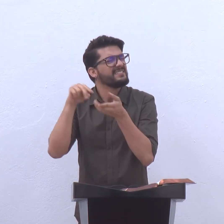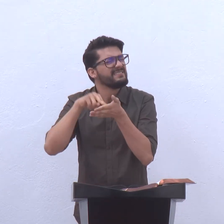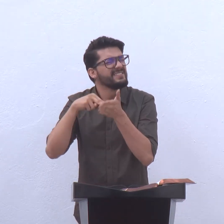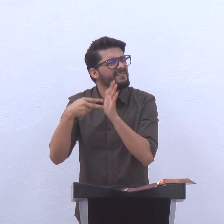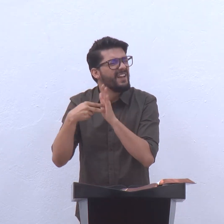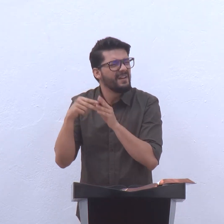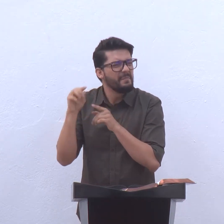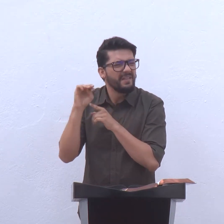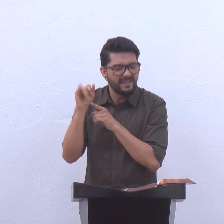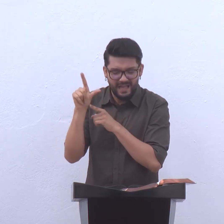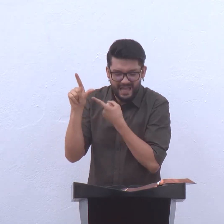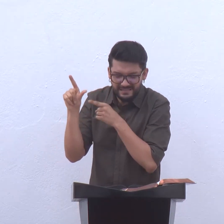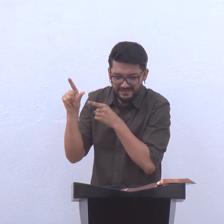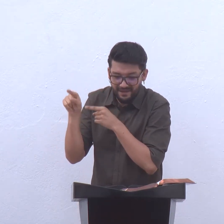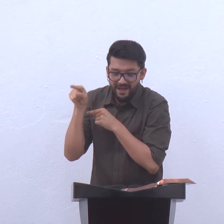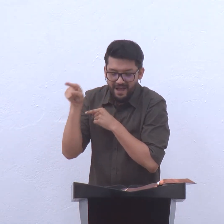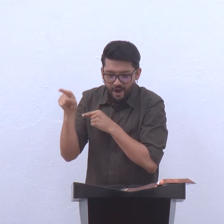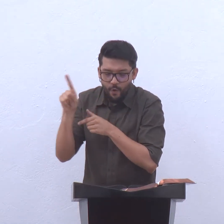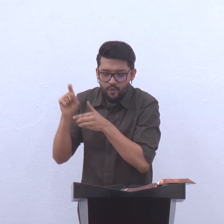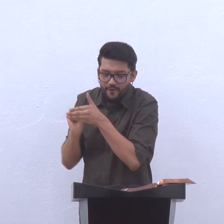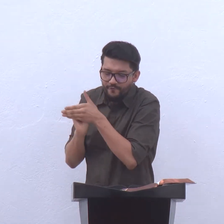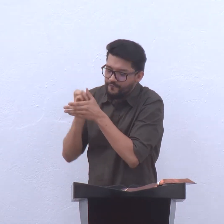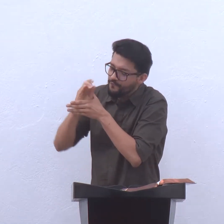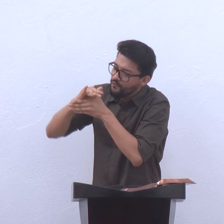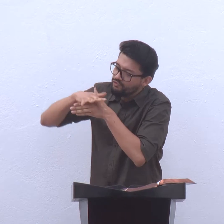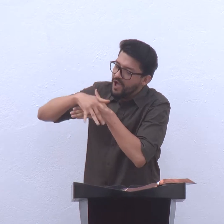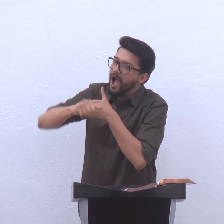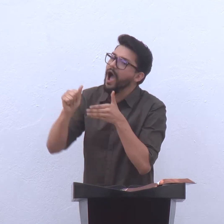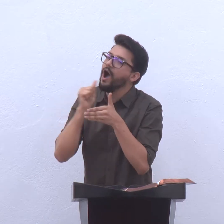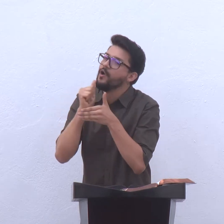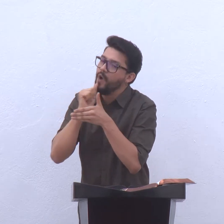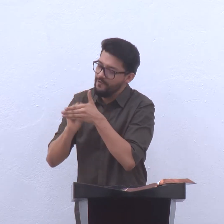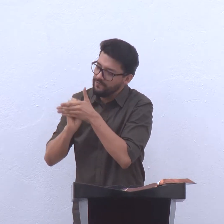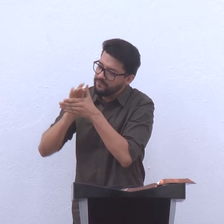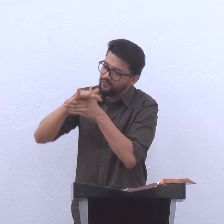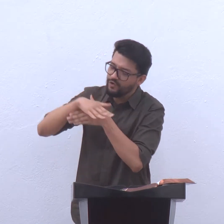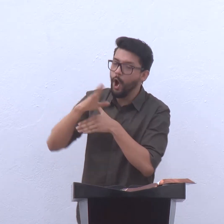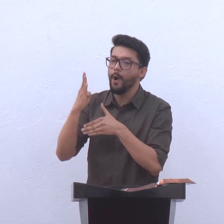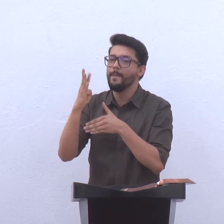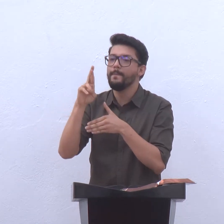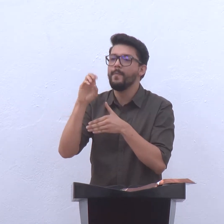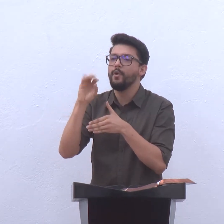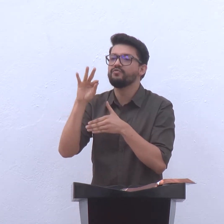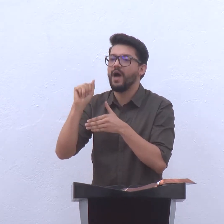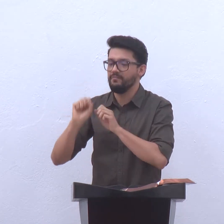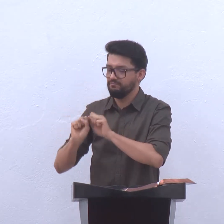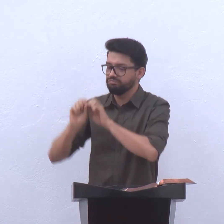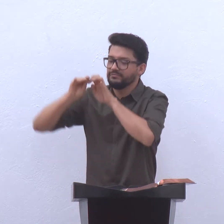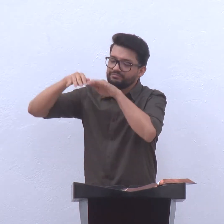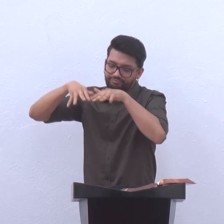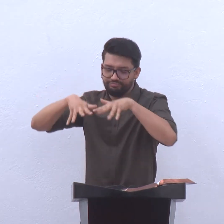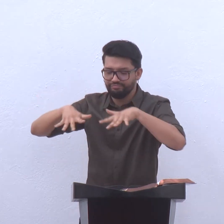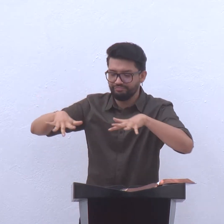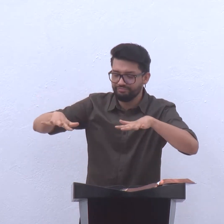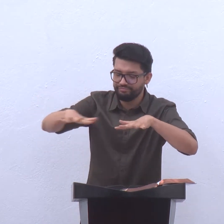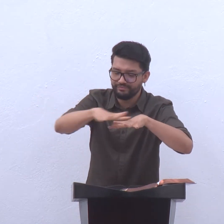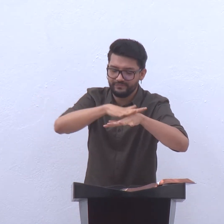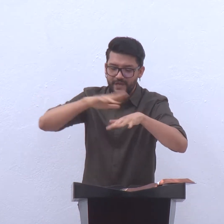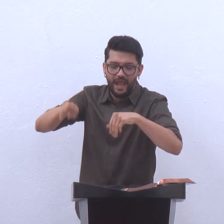aquí está haciendo alusión. ¿Qué es un manantial? Un manantial es un lugar donde brota